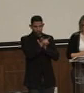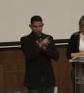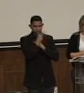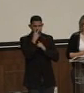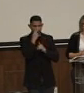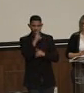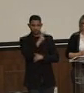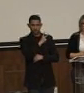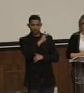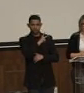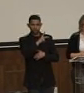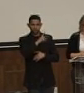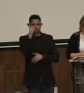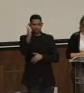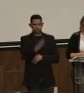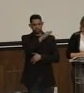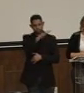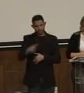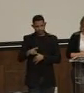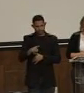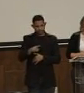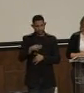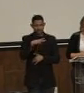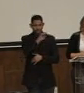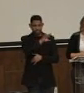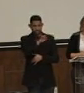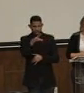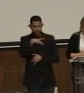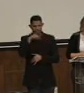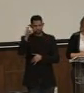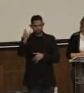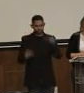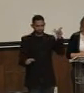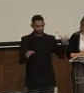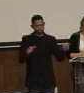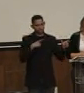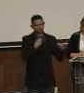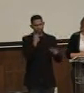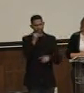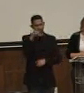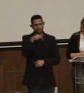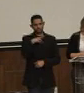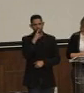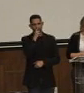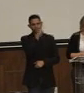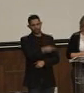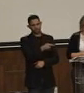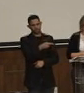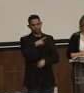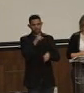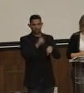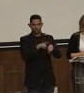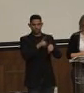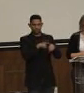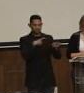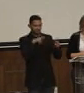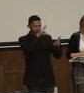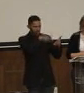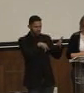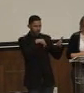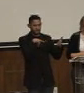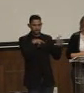cunho pessoal foram descartadas. Cada candidato terá 2 minutos para a resposta e eu terei 1 minuto para ler a